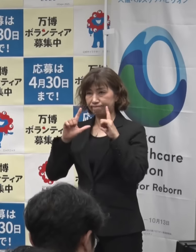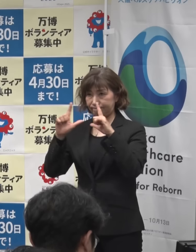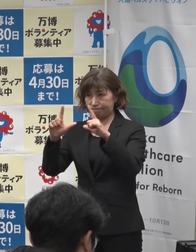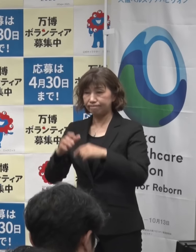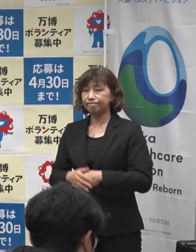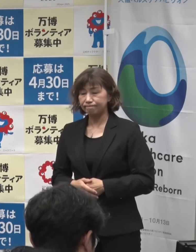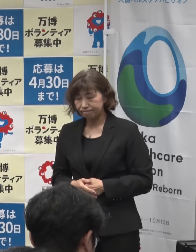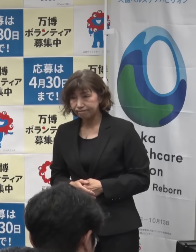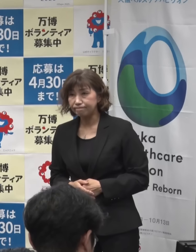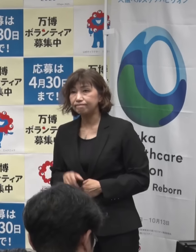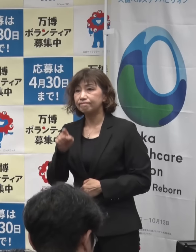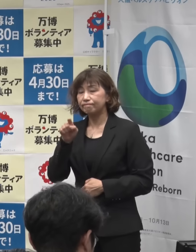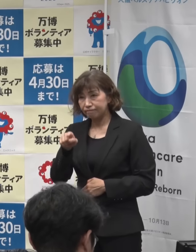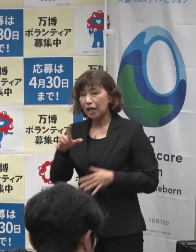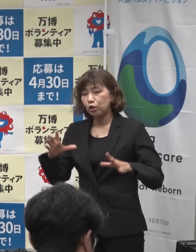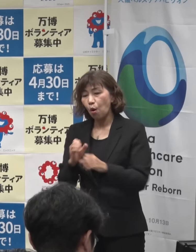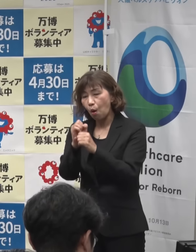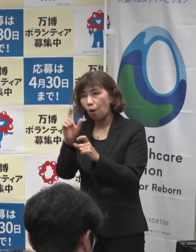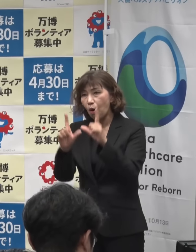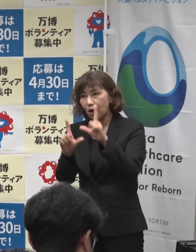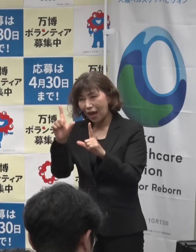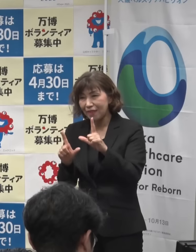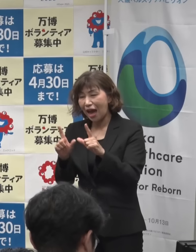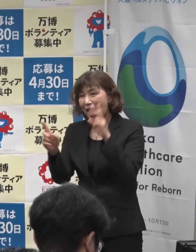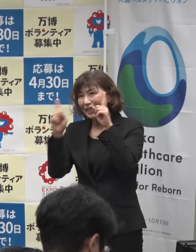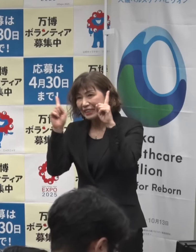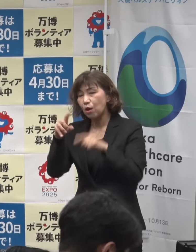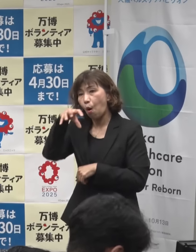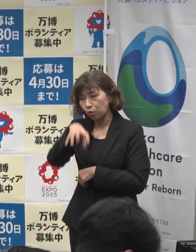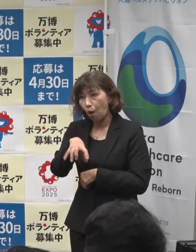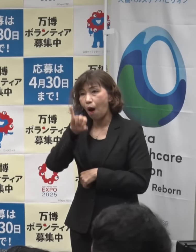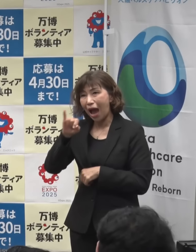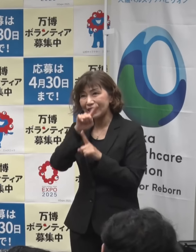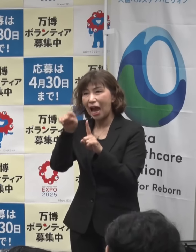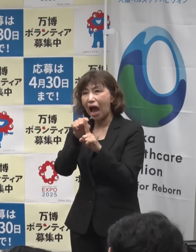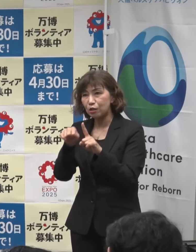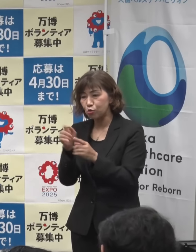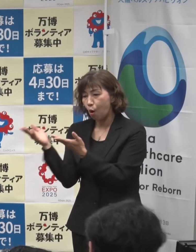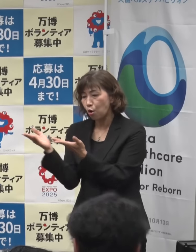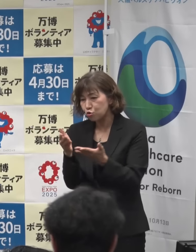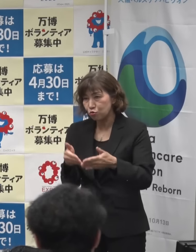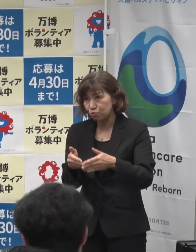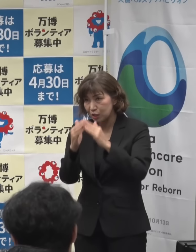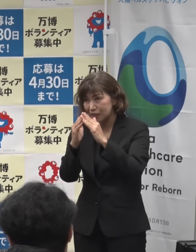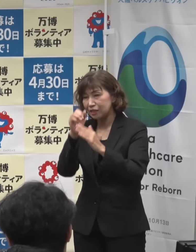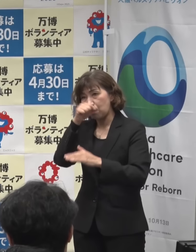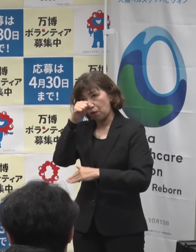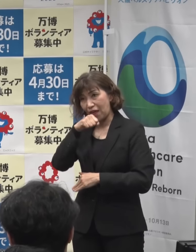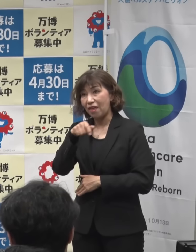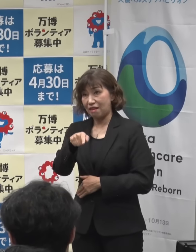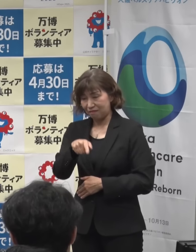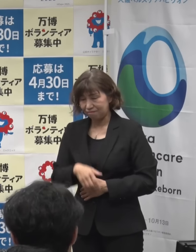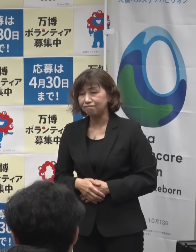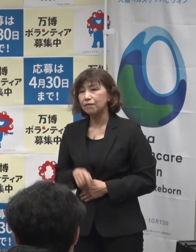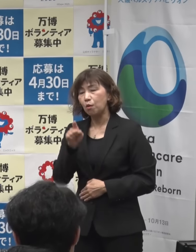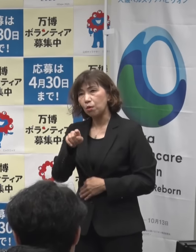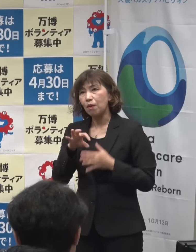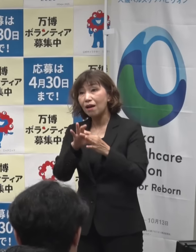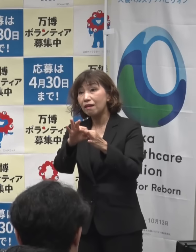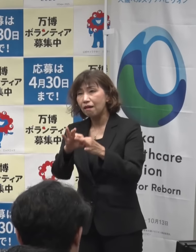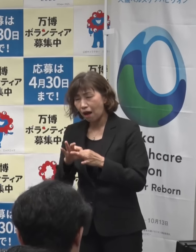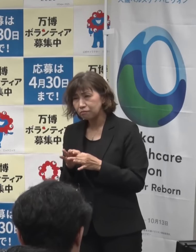まず統合型リゾート IR を誘致をしていたします。またこれについてはそのルールの中で、このカジノ